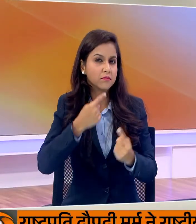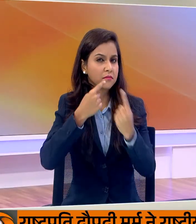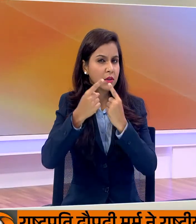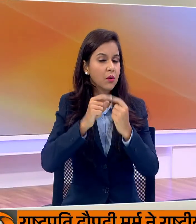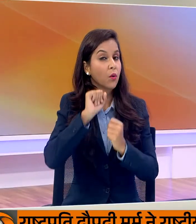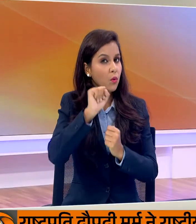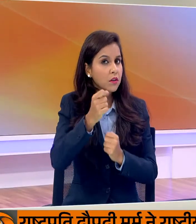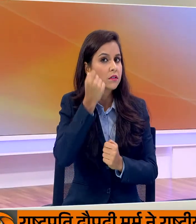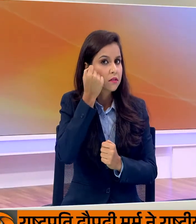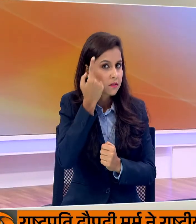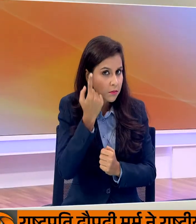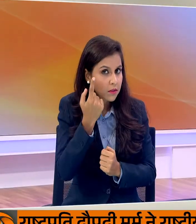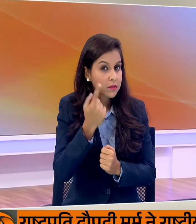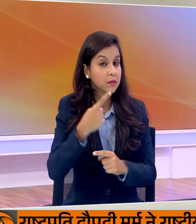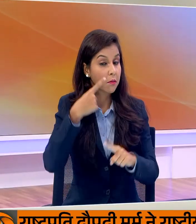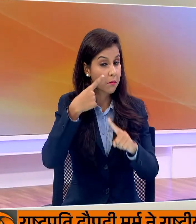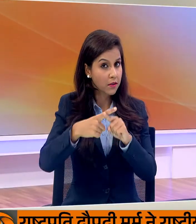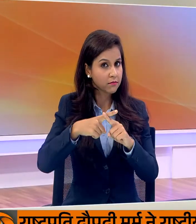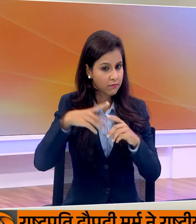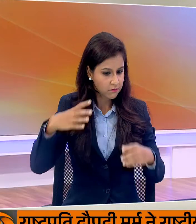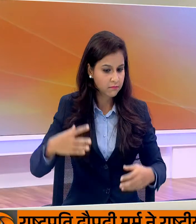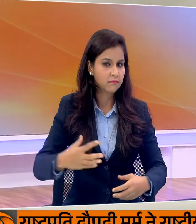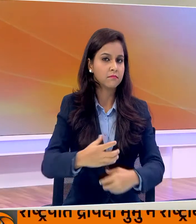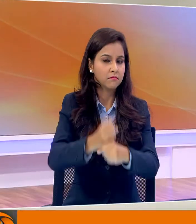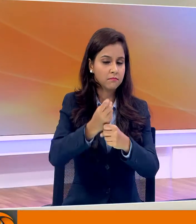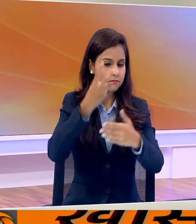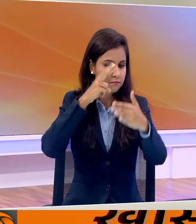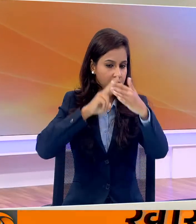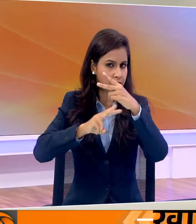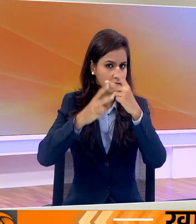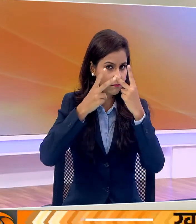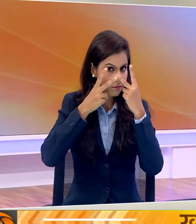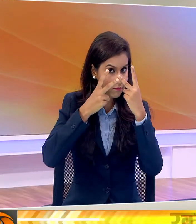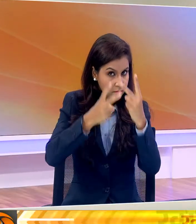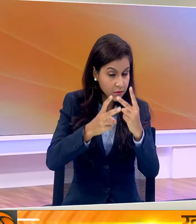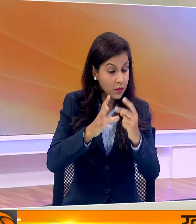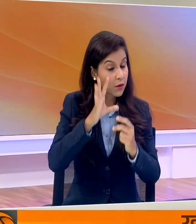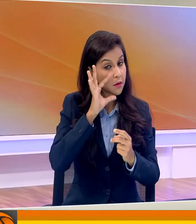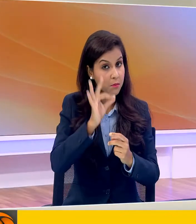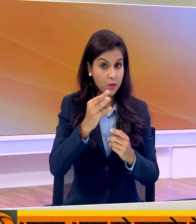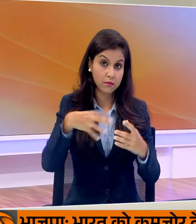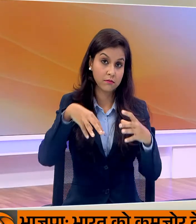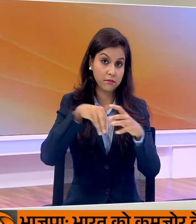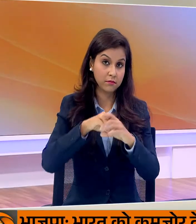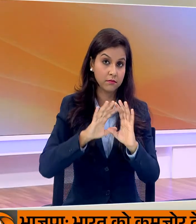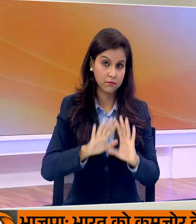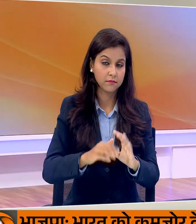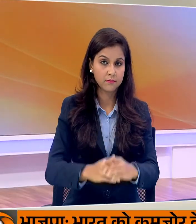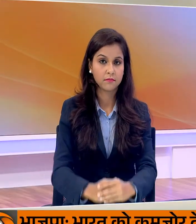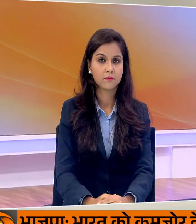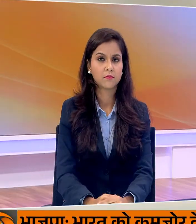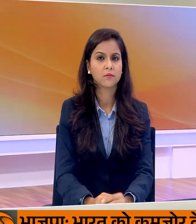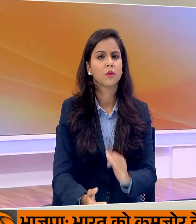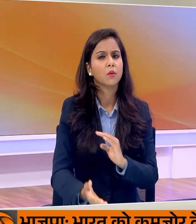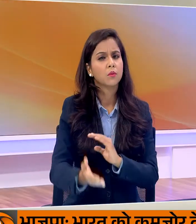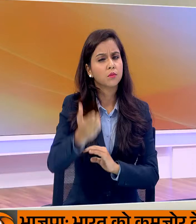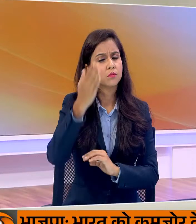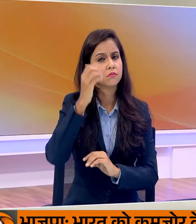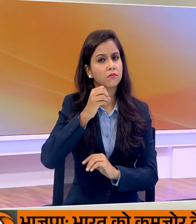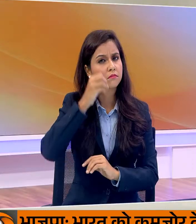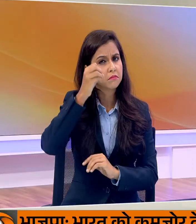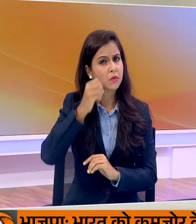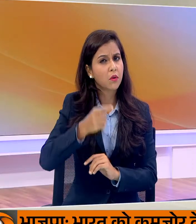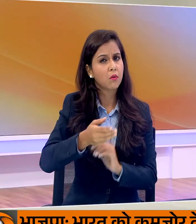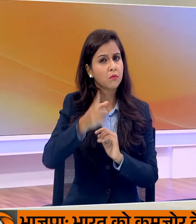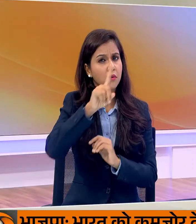समझ और एकजुट राष्ट्र के उनके दृष्टिकोण को आकार देने में कितनी महत्वपूर्ण थी। महात्मा गांधी जब